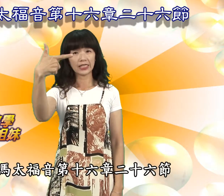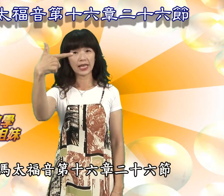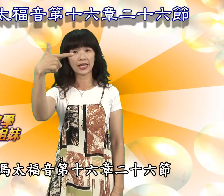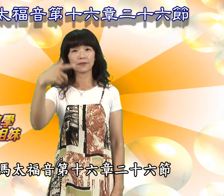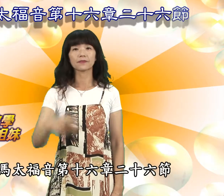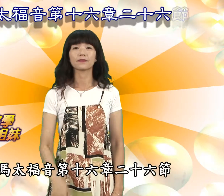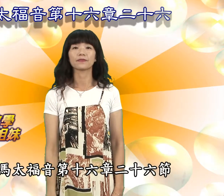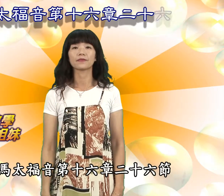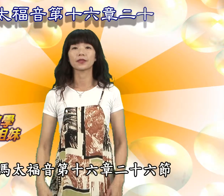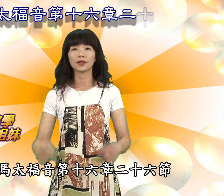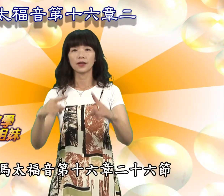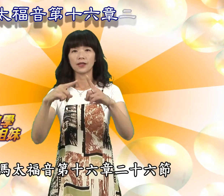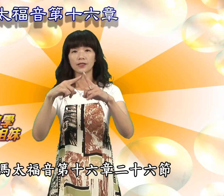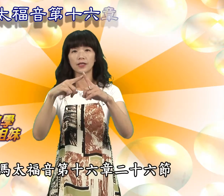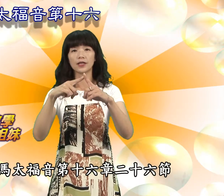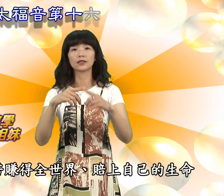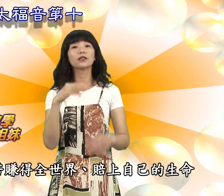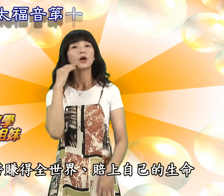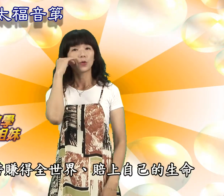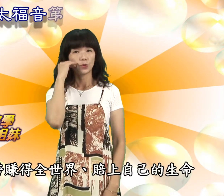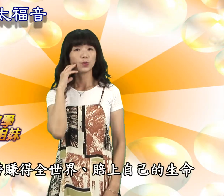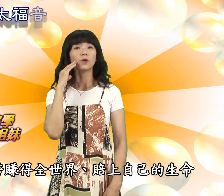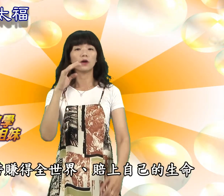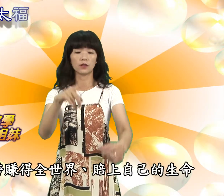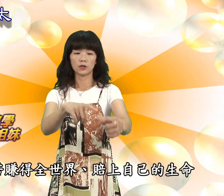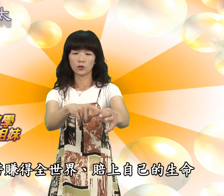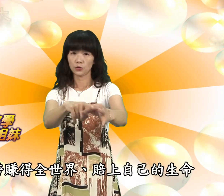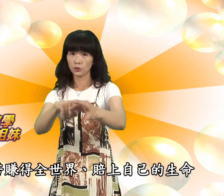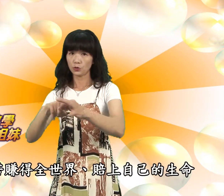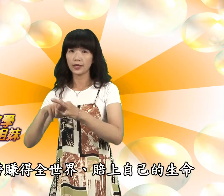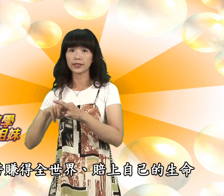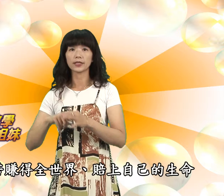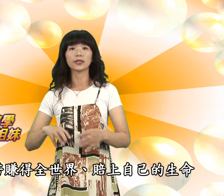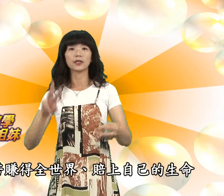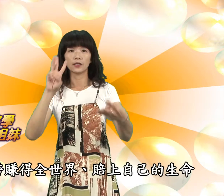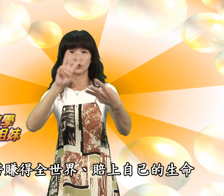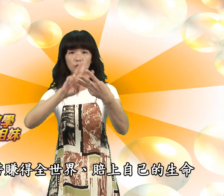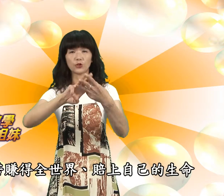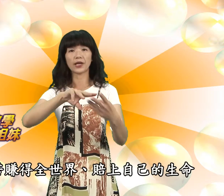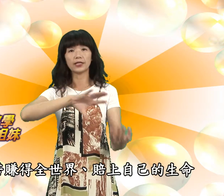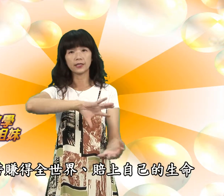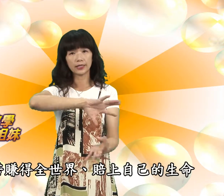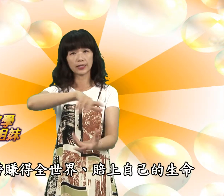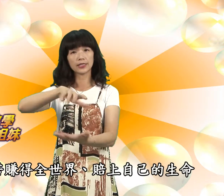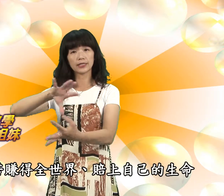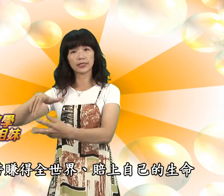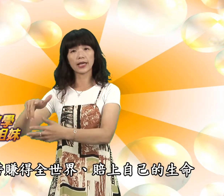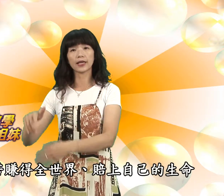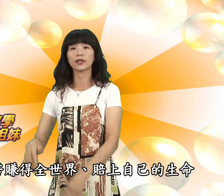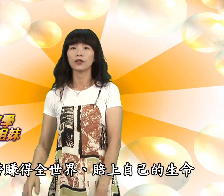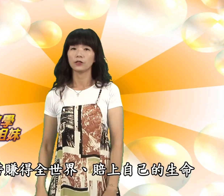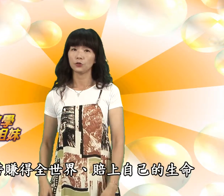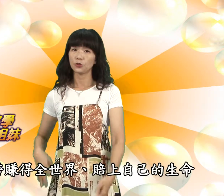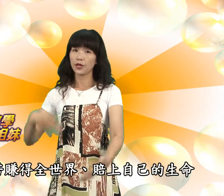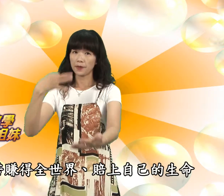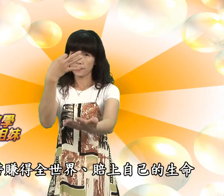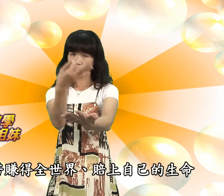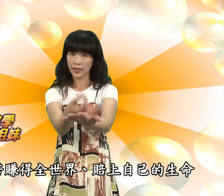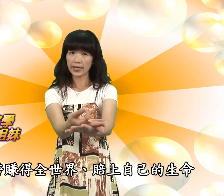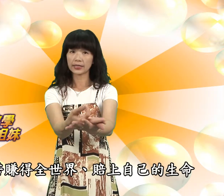16章26节。人若赚得全世界，却赔